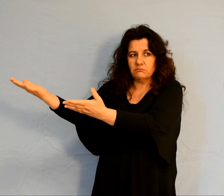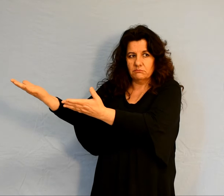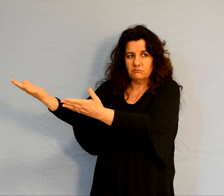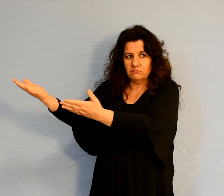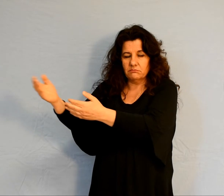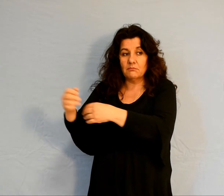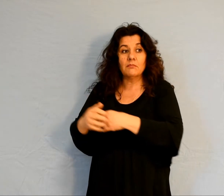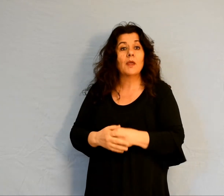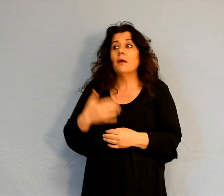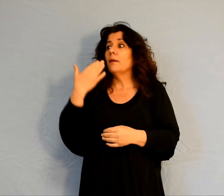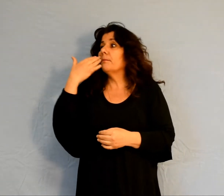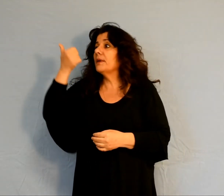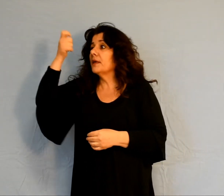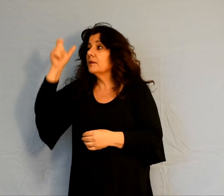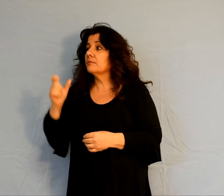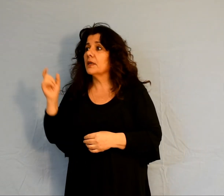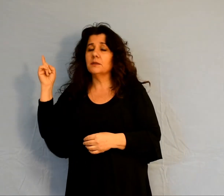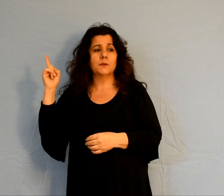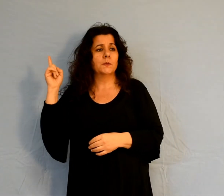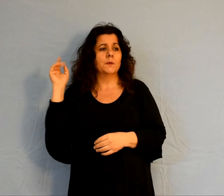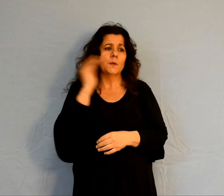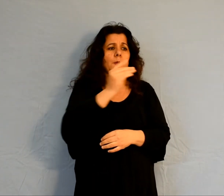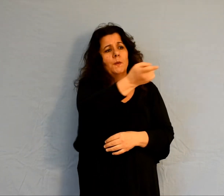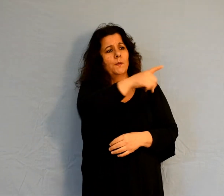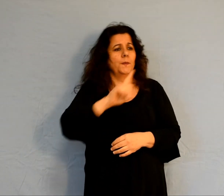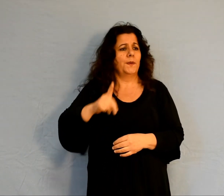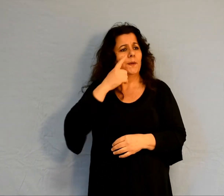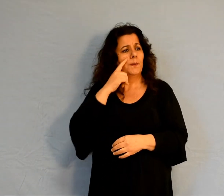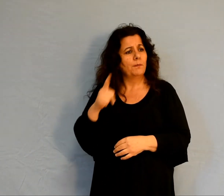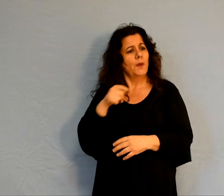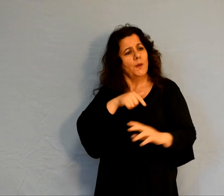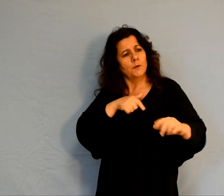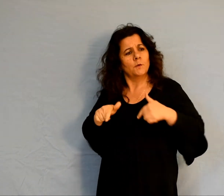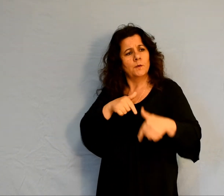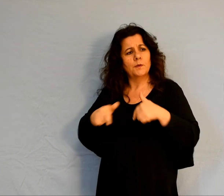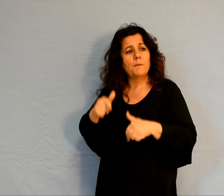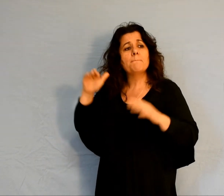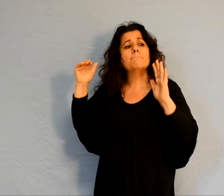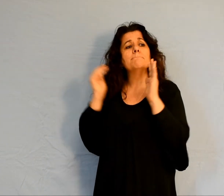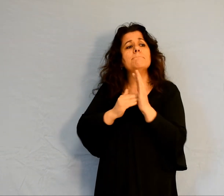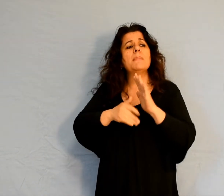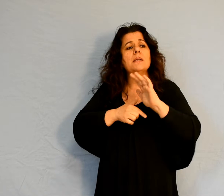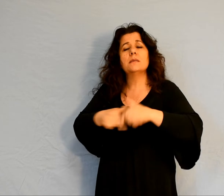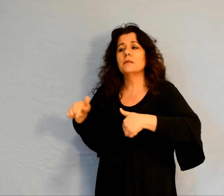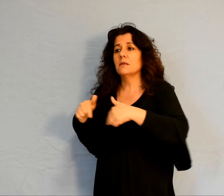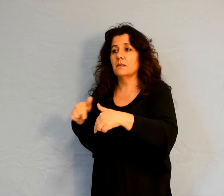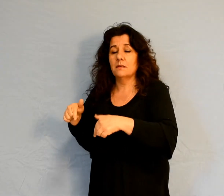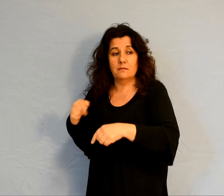Et si quelqu'un te réquisitionne pour faire 1000 pas, fais-en 2000 avec lui.